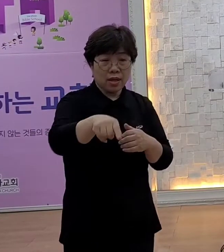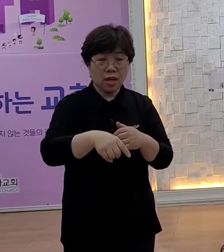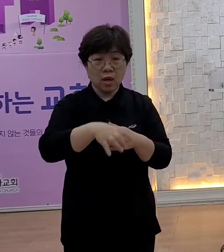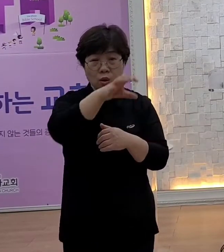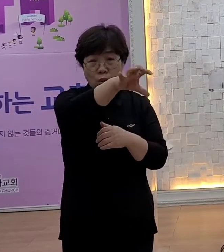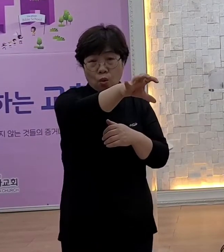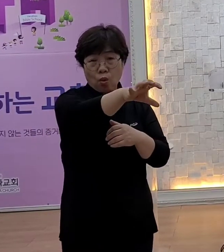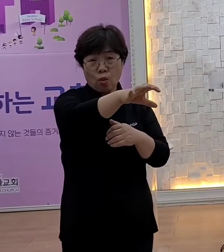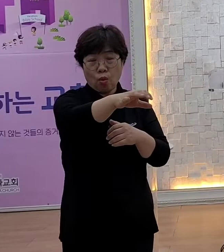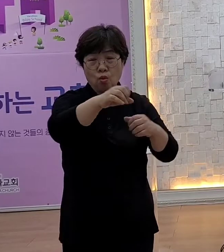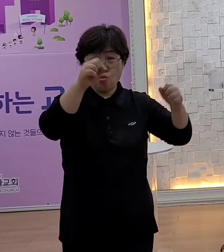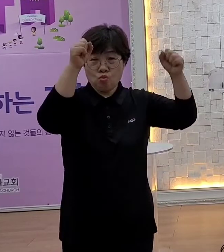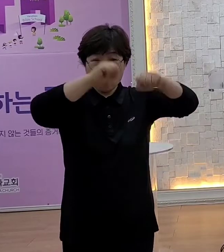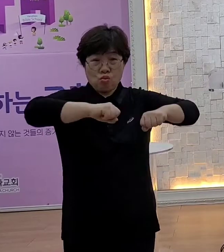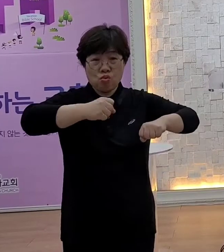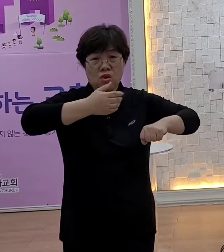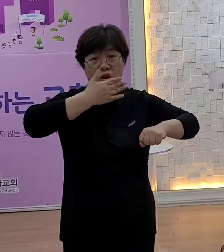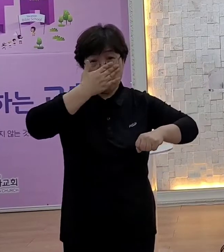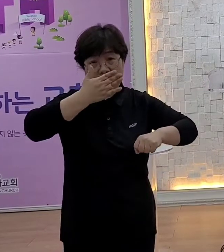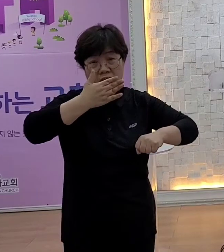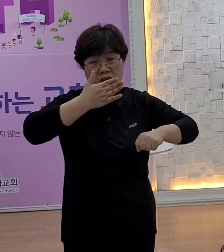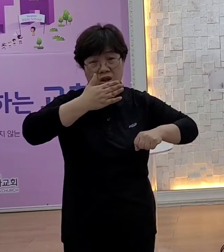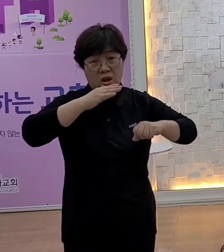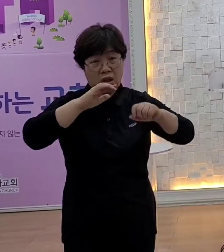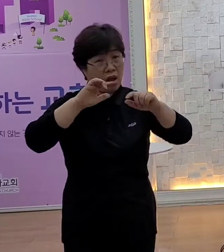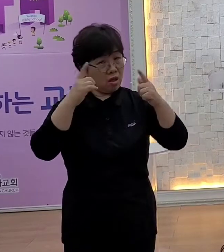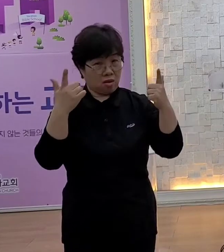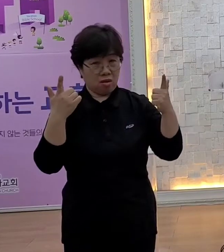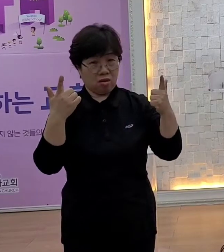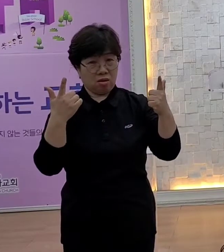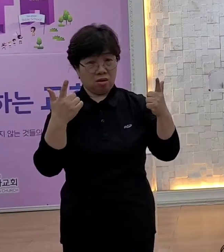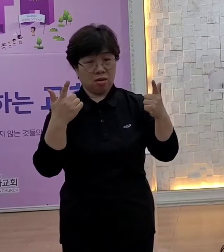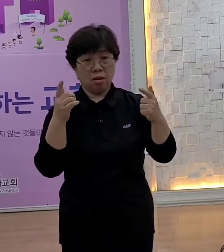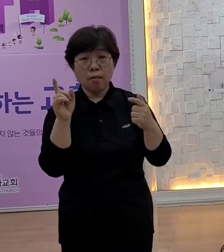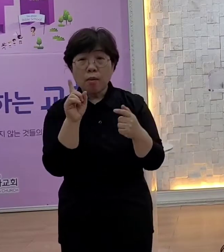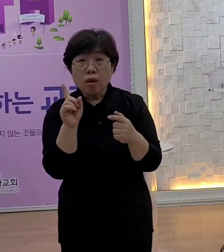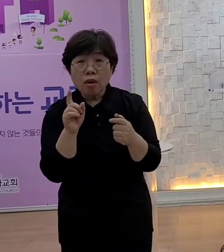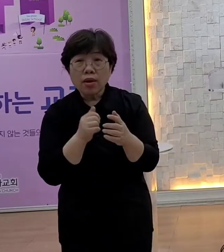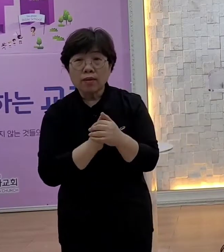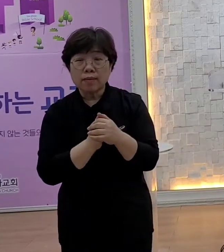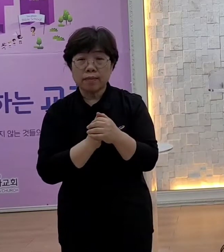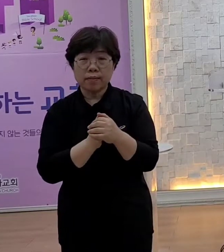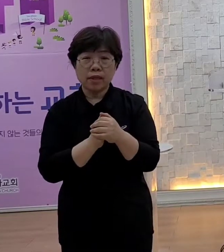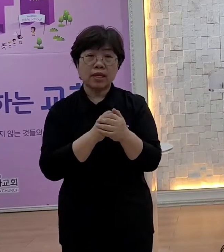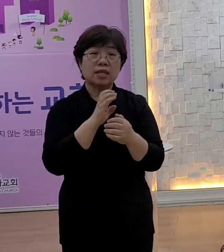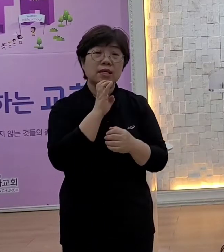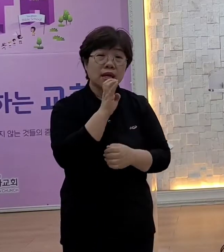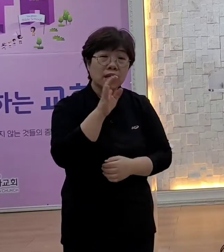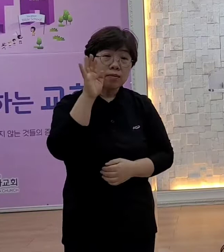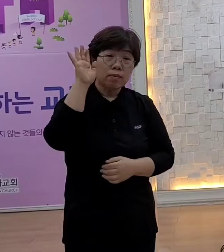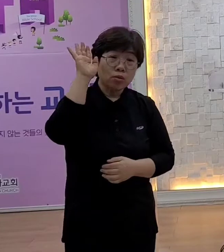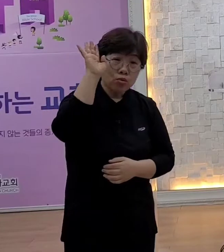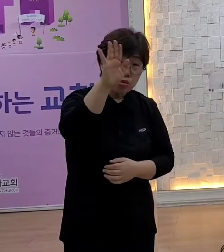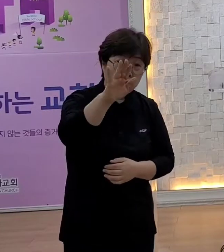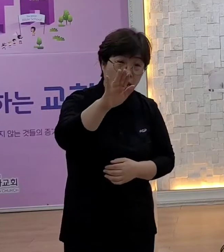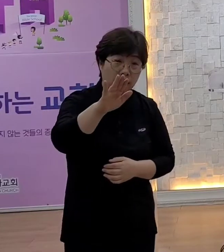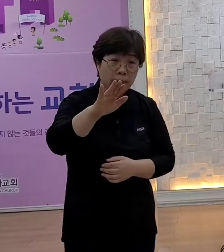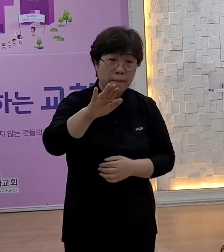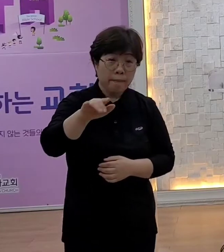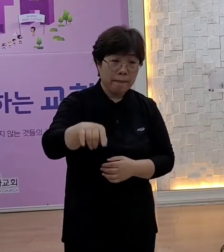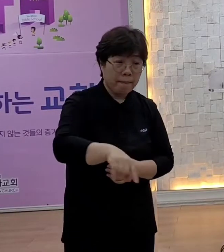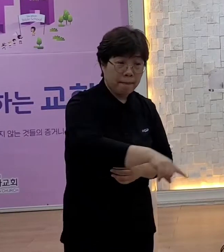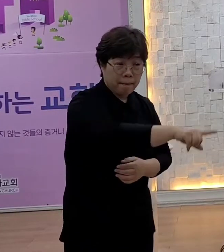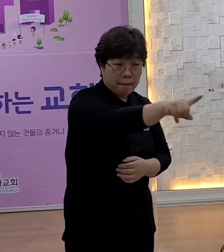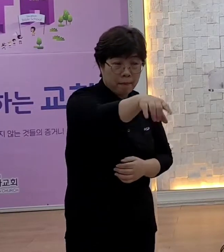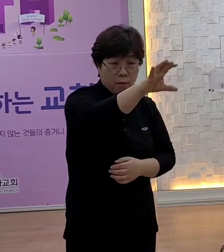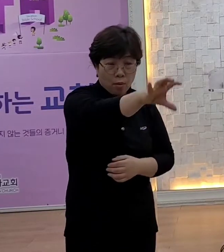무너질 수도 있다가 아니었어요. 뭐라고 설교했죠? 40일이 지나면